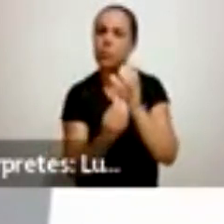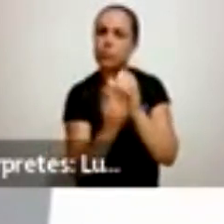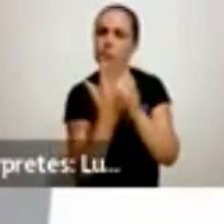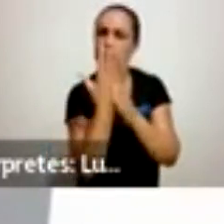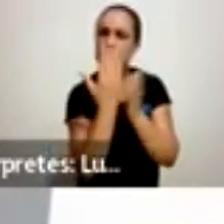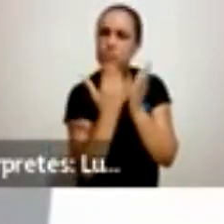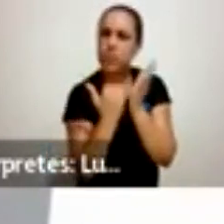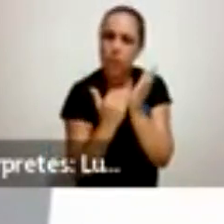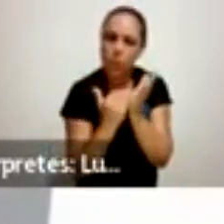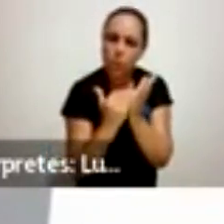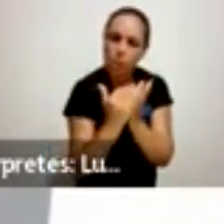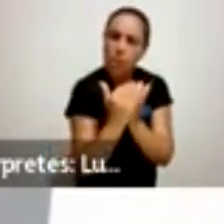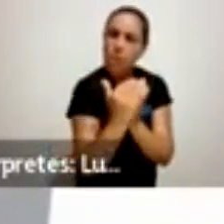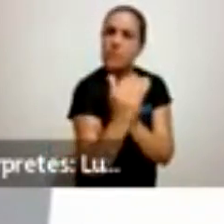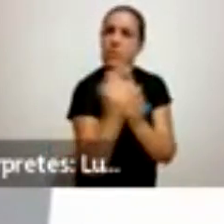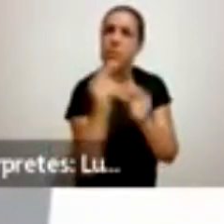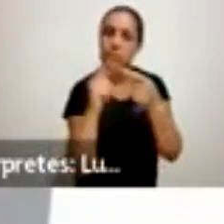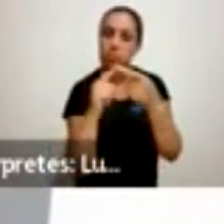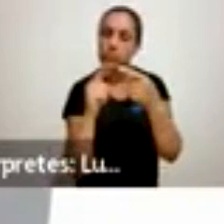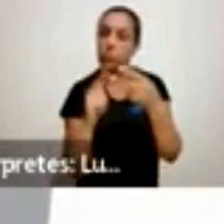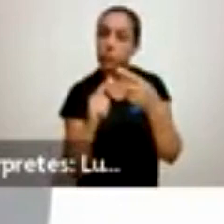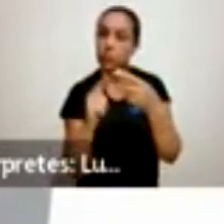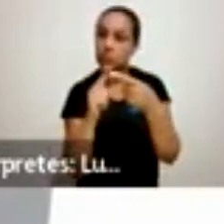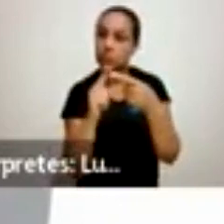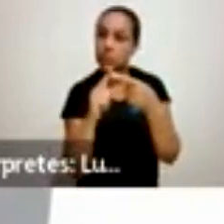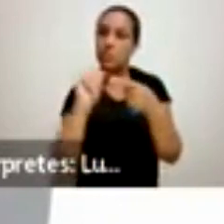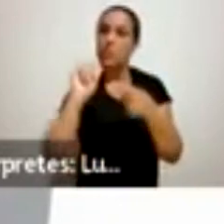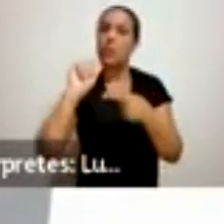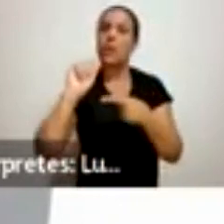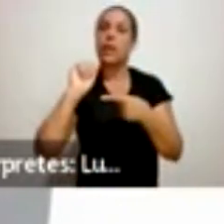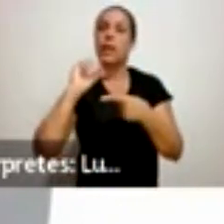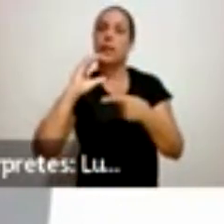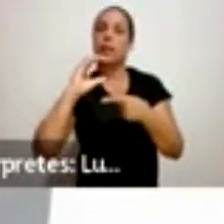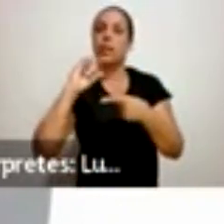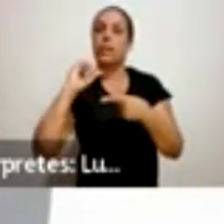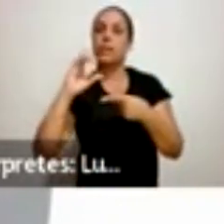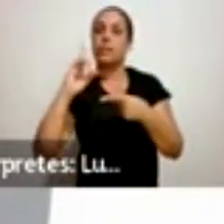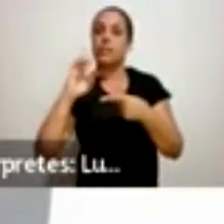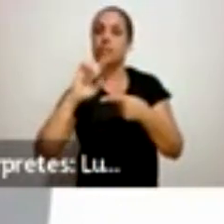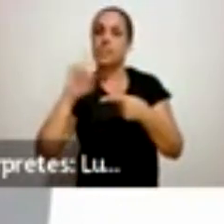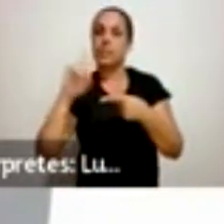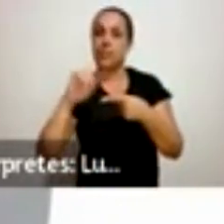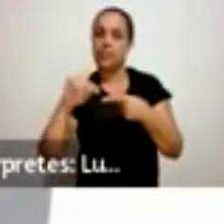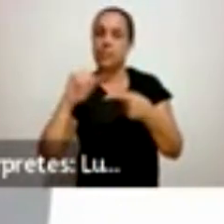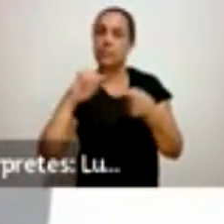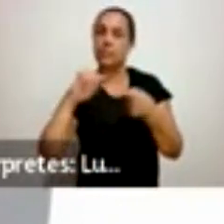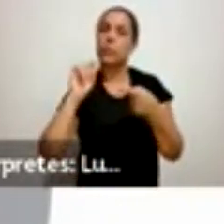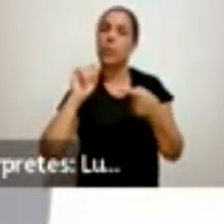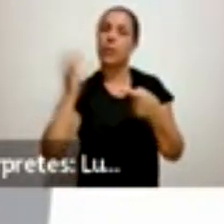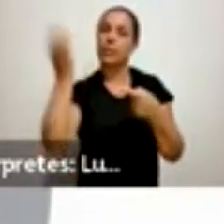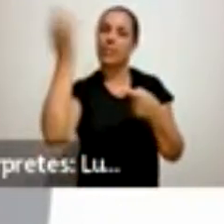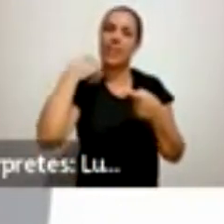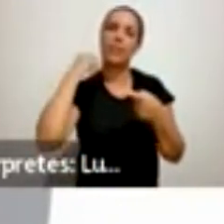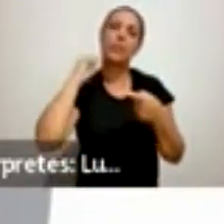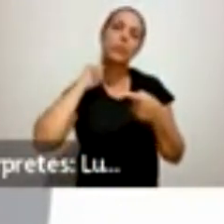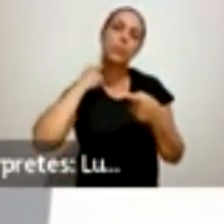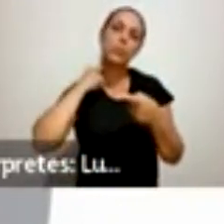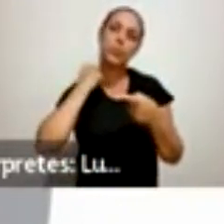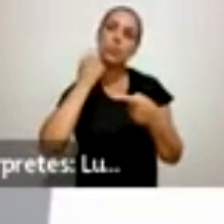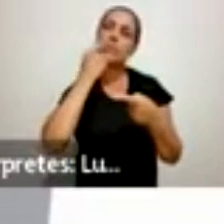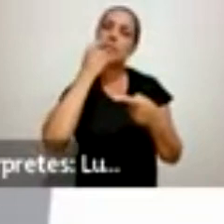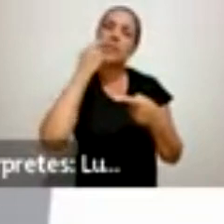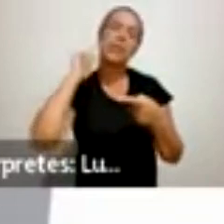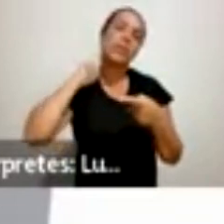A acidose está relacionada com a acidez do sangue e a hipóxia com a baixa oxigenação. O doutor Alto ele disse